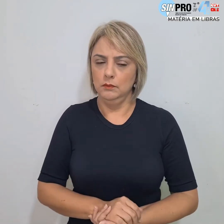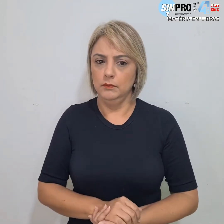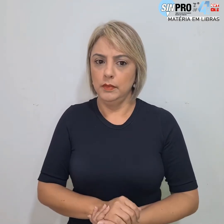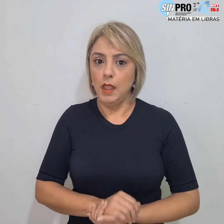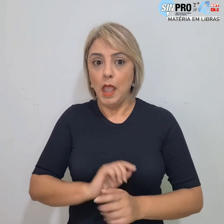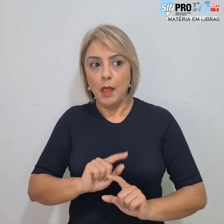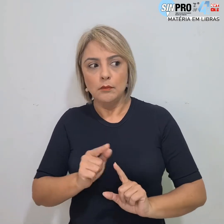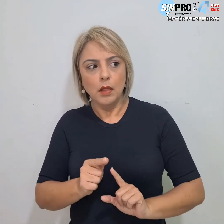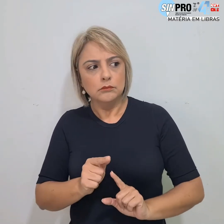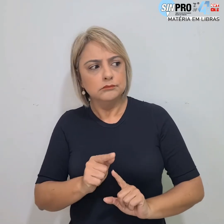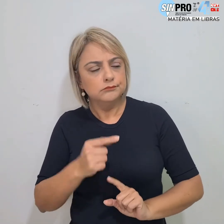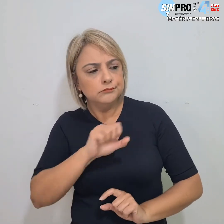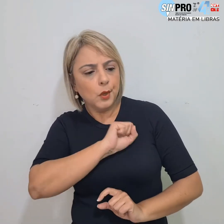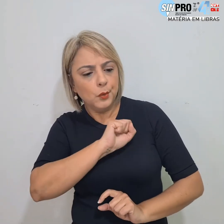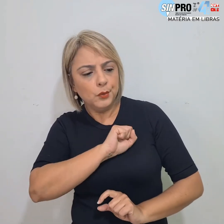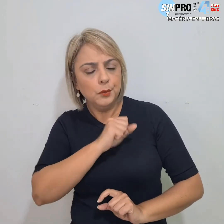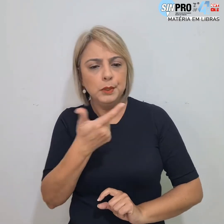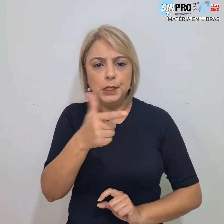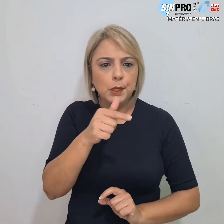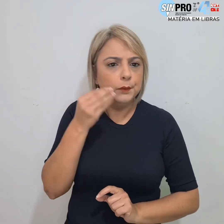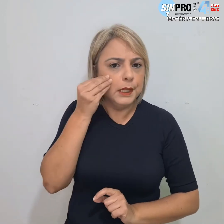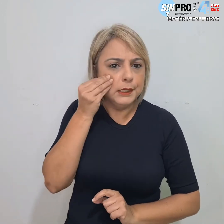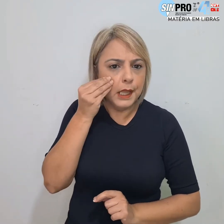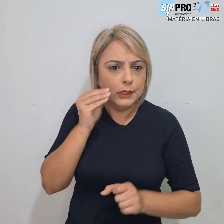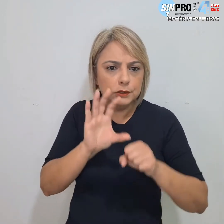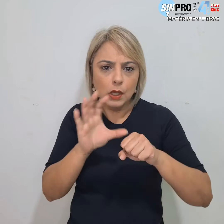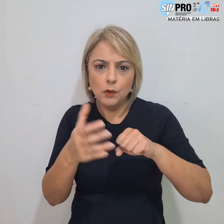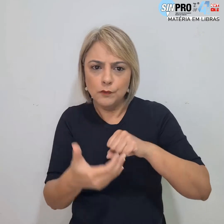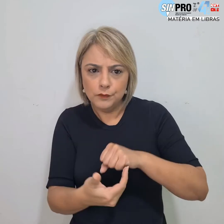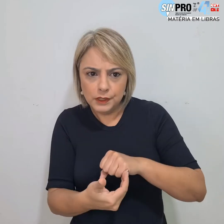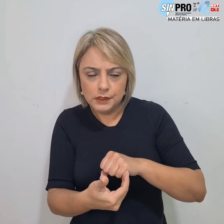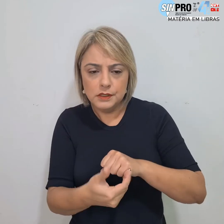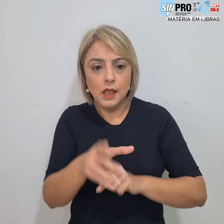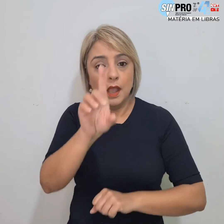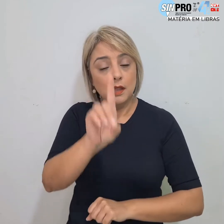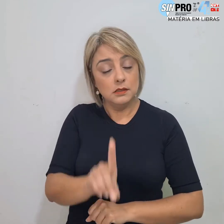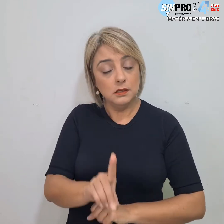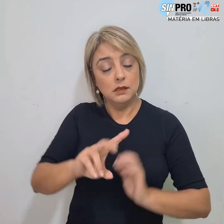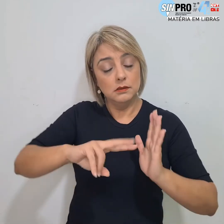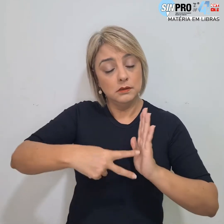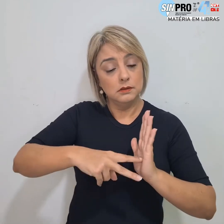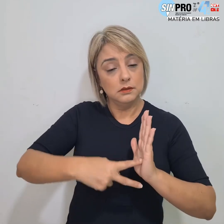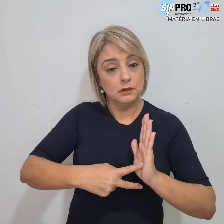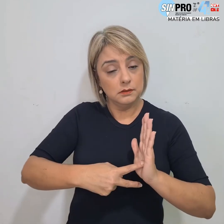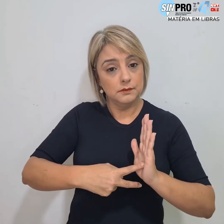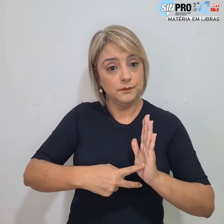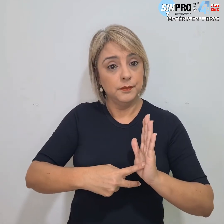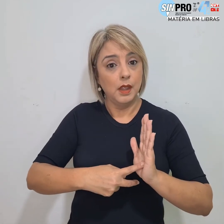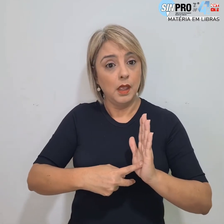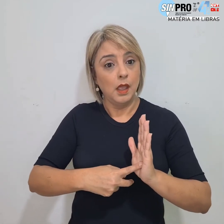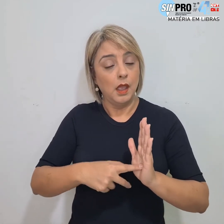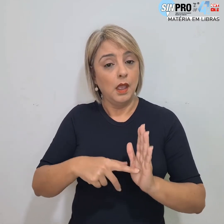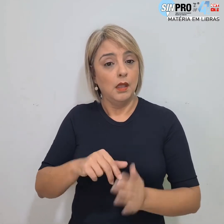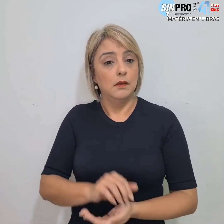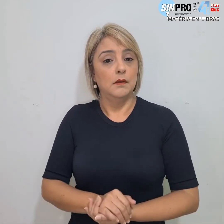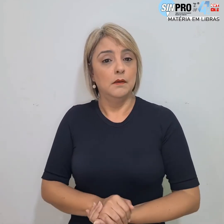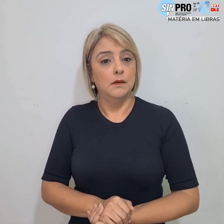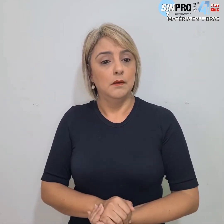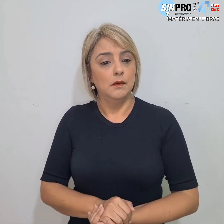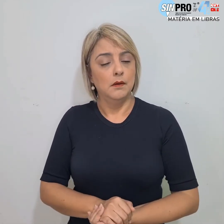Diante dos números subnotificados da Covid-19, a diretora colegiada do Simpro-DF vê como